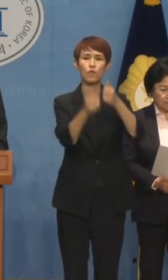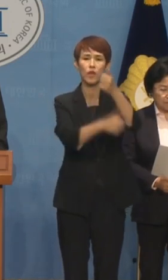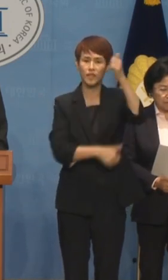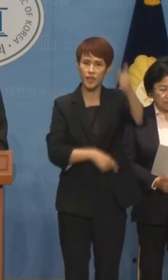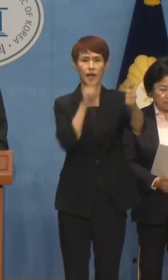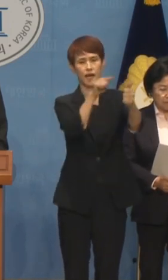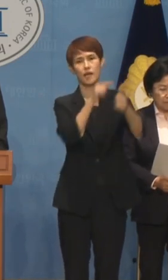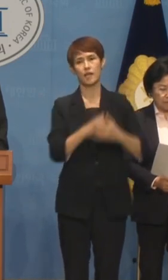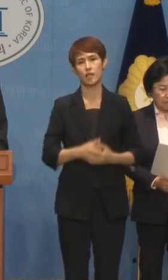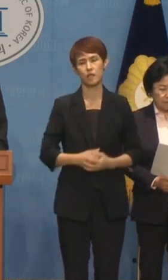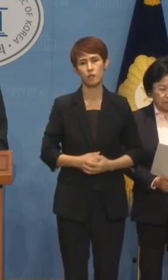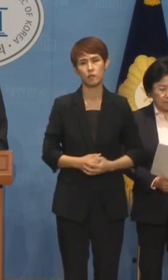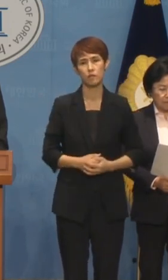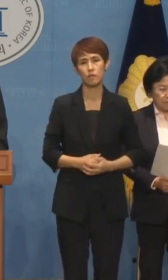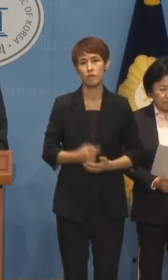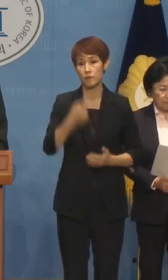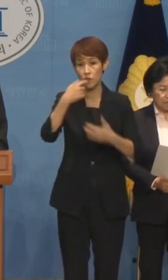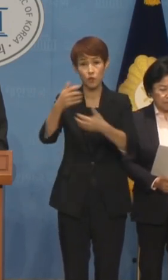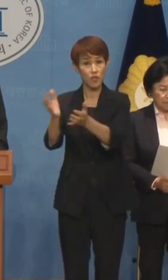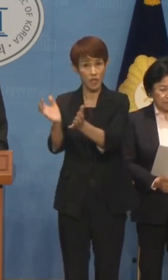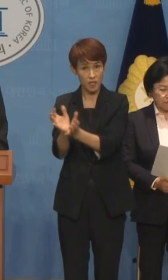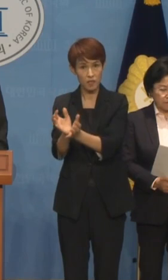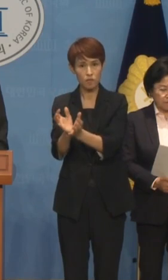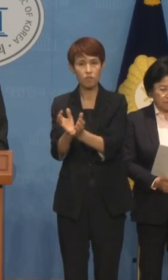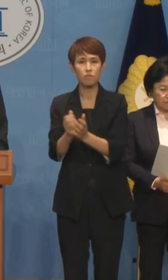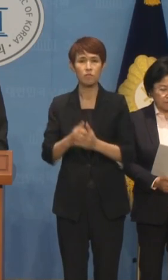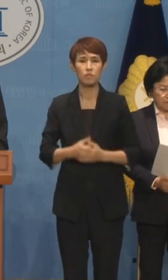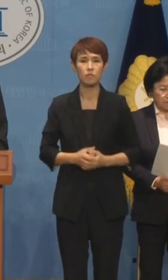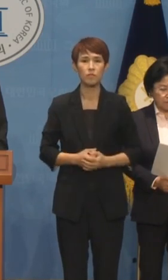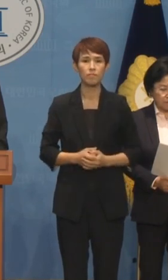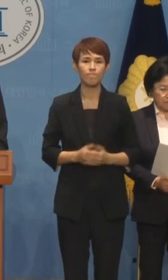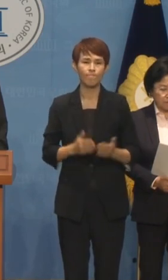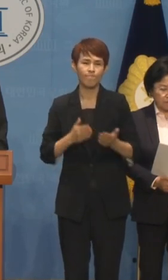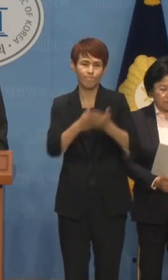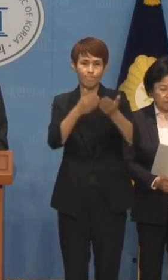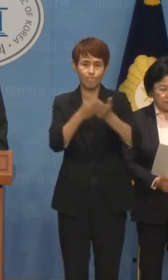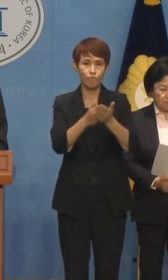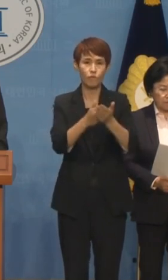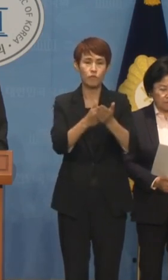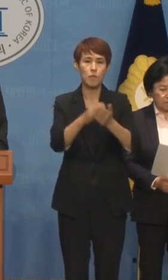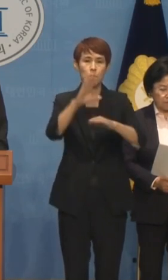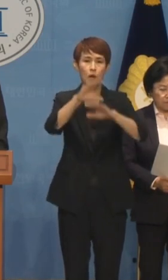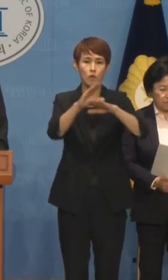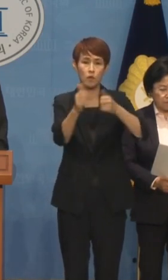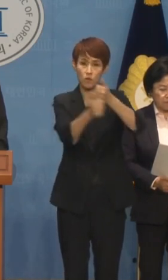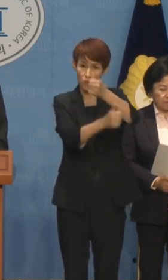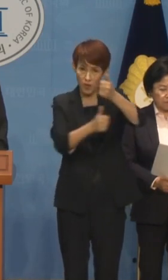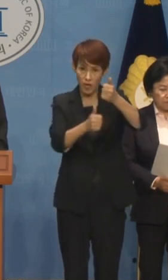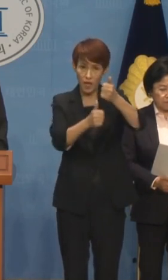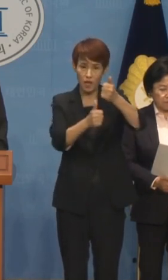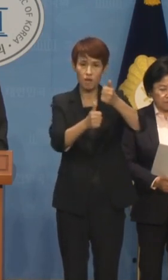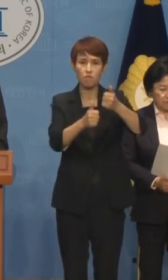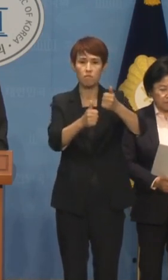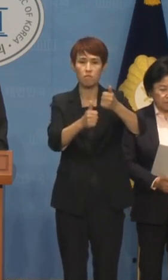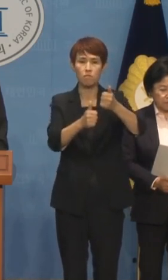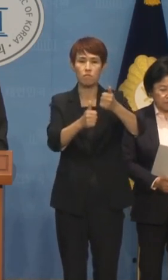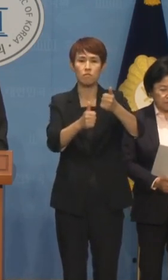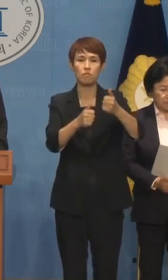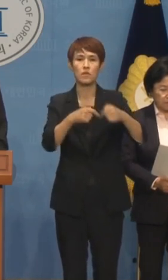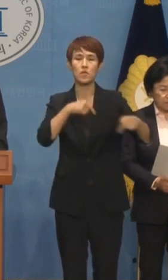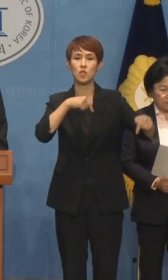방심위원장입니다. 민주당은 청부민원으로 민간 독립기구 방심위를 정권 청부